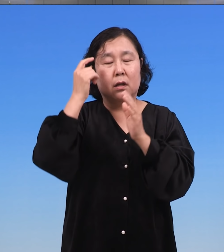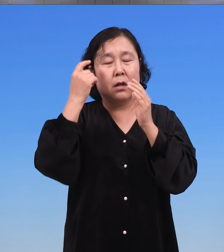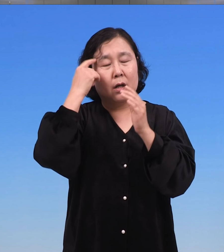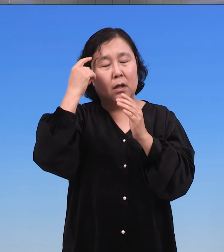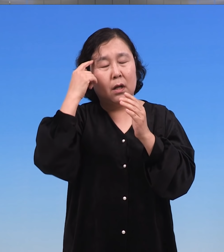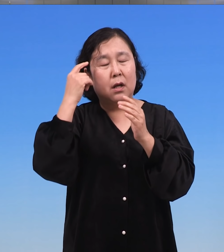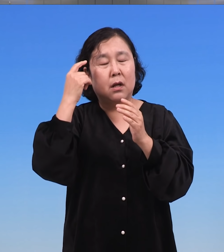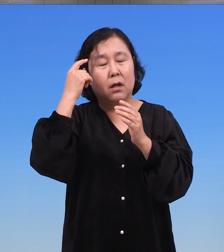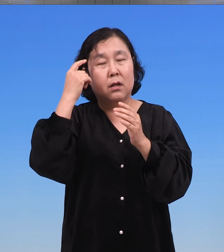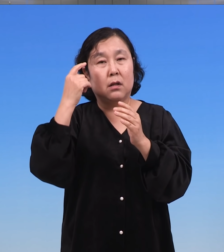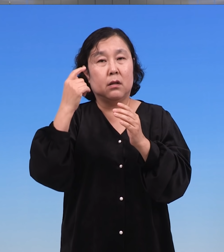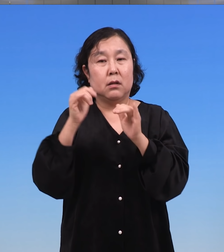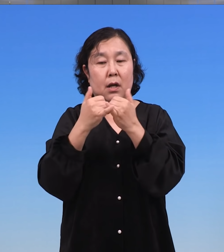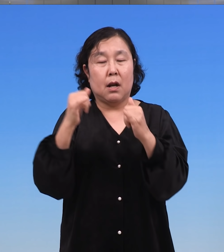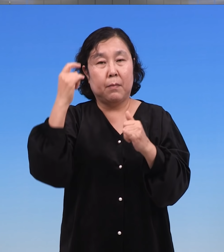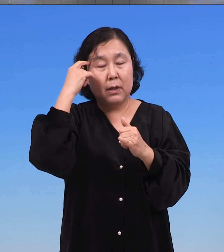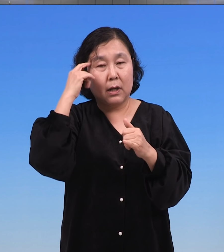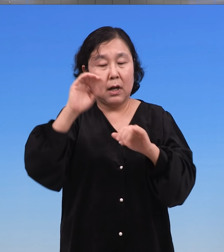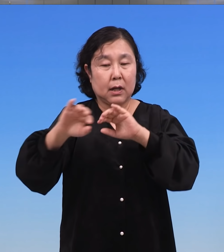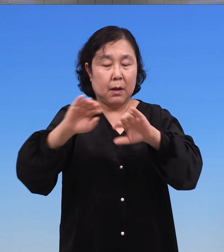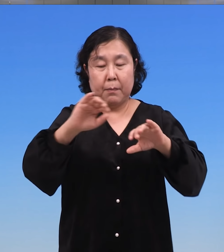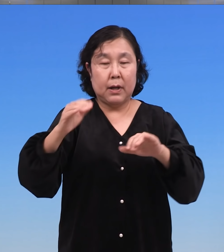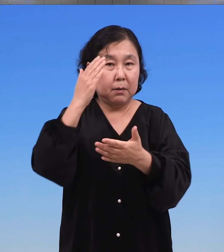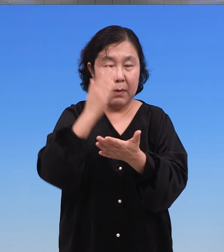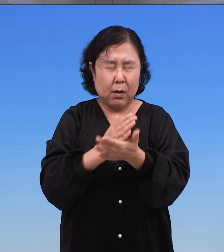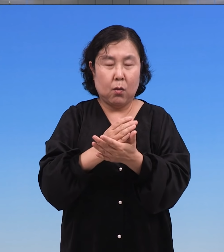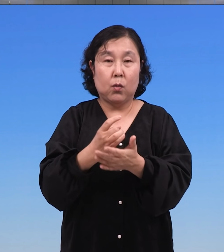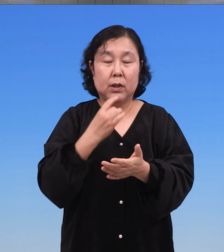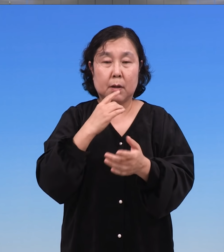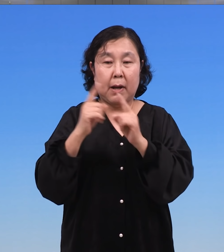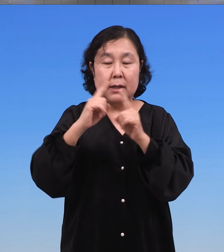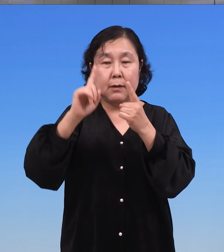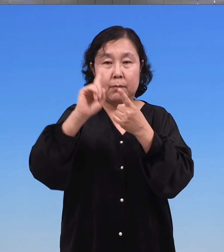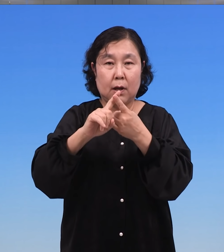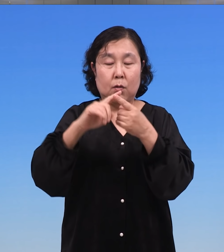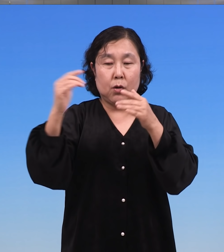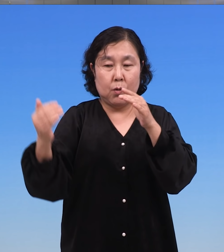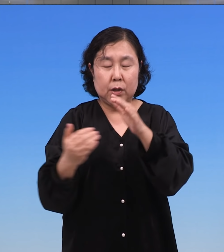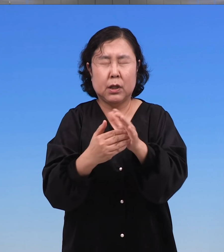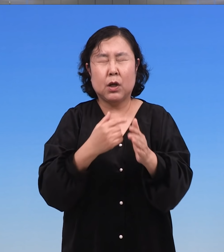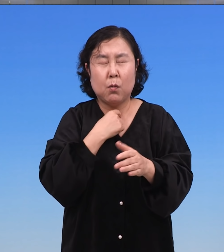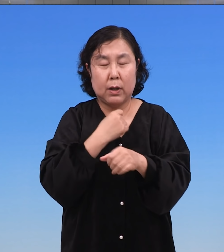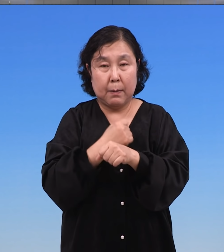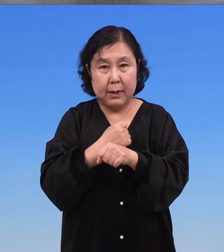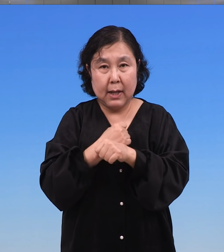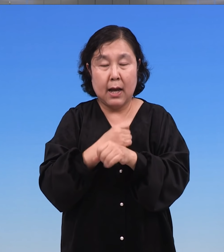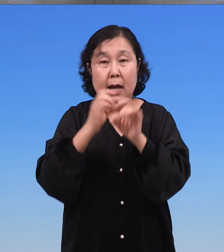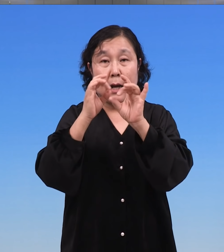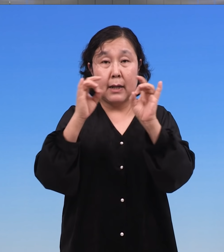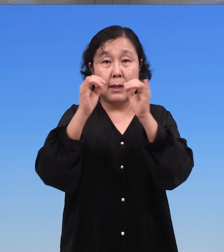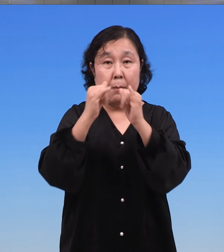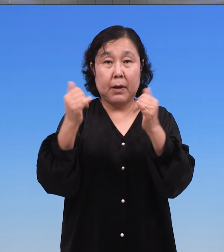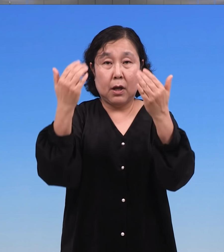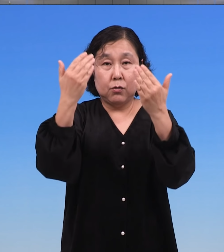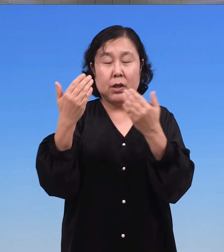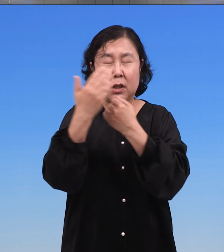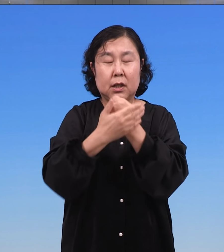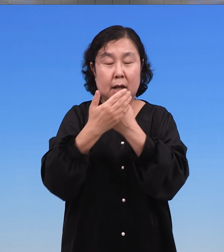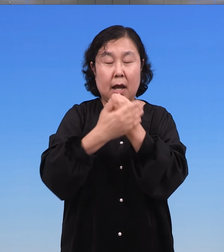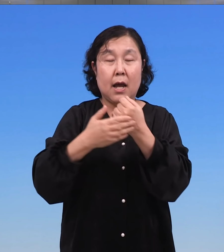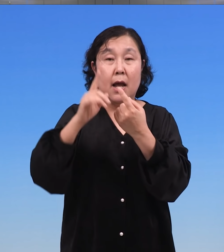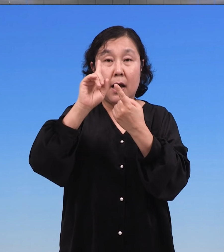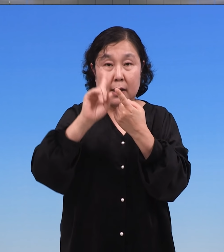오직 이 말씀이 기준이 되어 이 말씀을 중심으로 하나님 의지하며 이루어지기를 원합니다. 우리 각자에게 주신 은혜를 마음에 품고